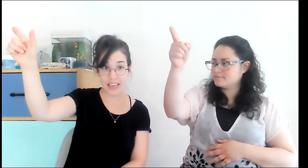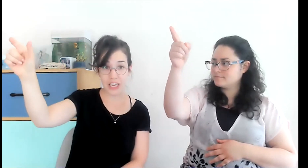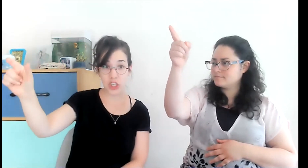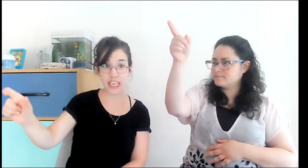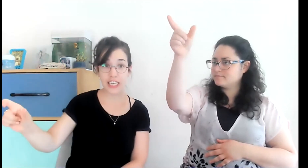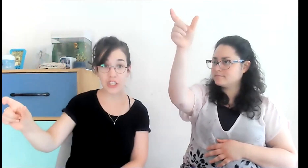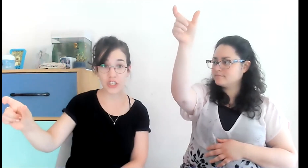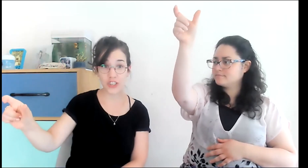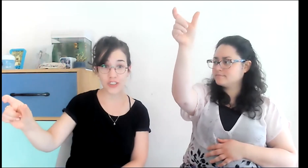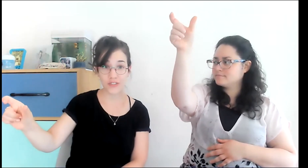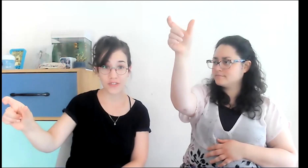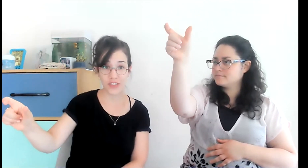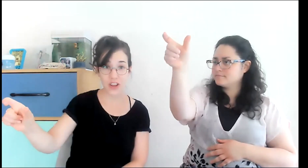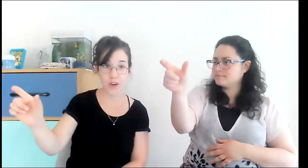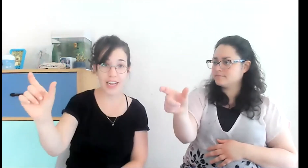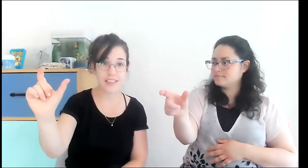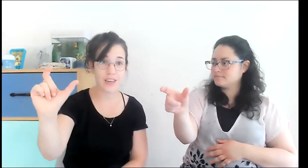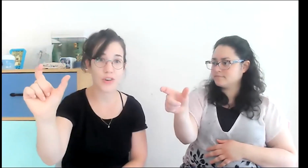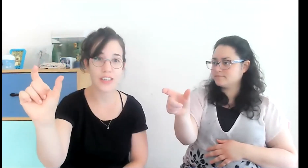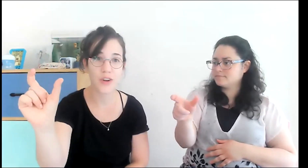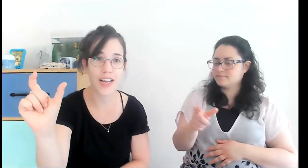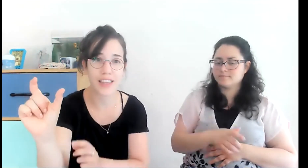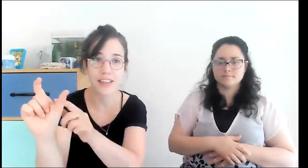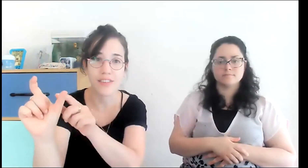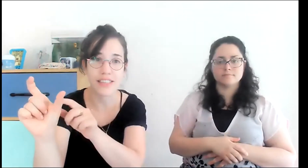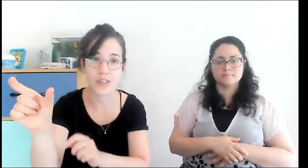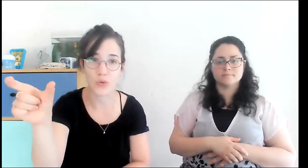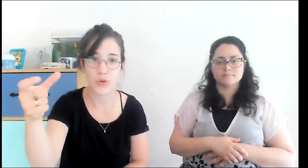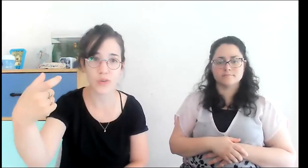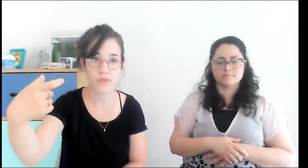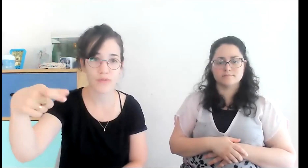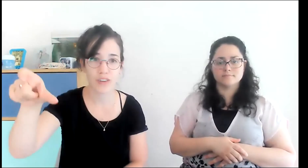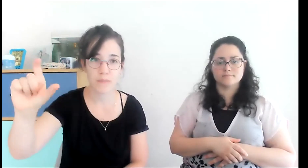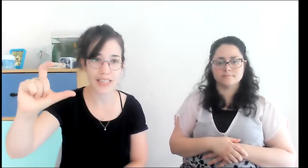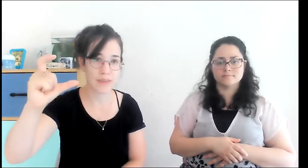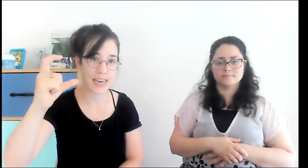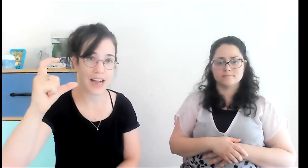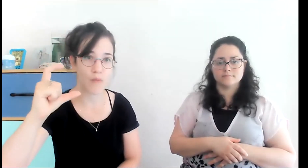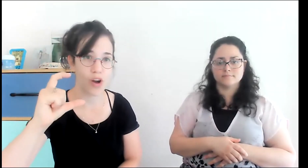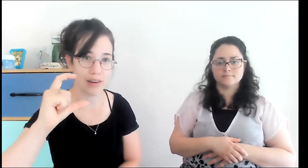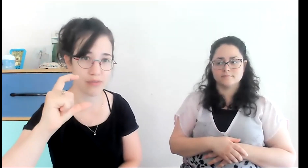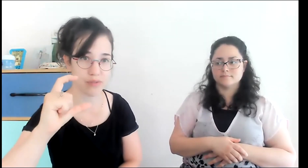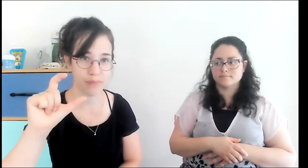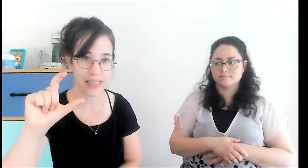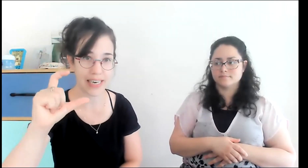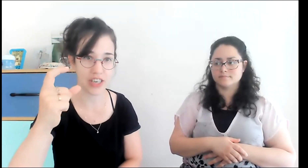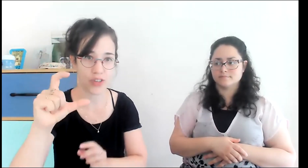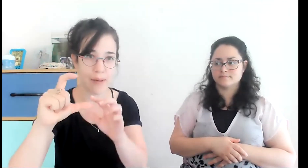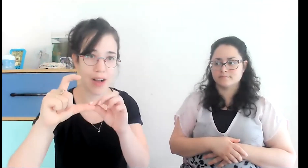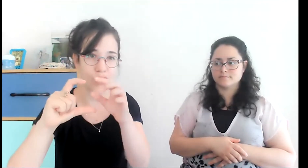יש איש. אוקיי? תסתכלו, אני לוקחת את התבנית הזו, בעצם זה נראה כמו כף, בסדר? שאני עושה עם האגודל